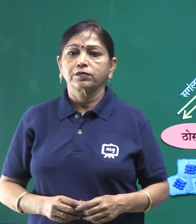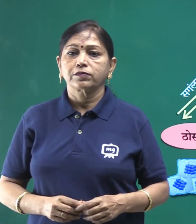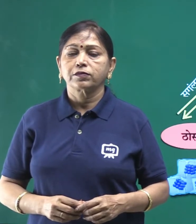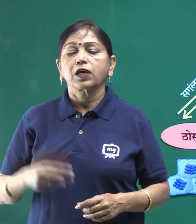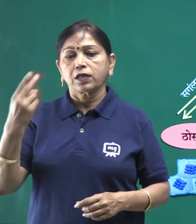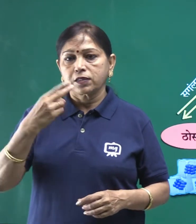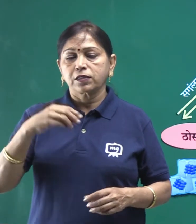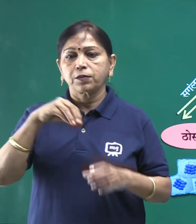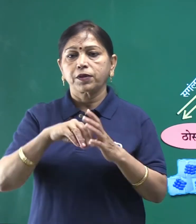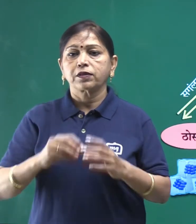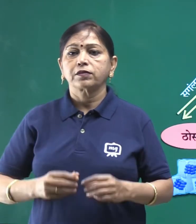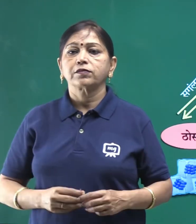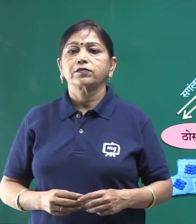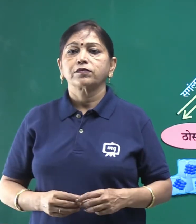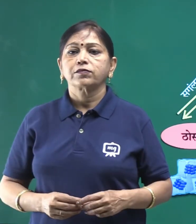चित्र में